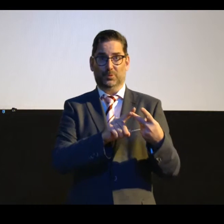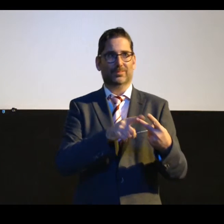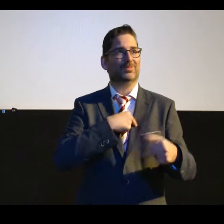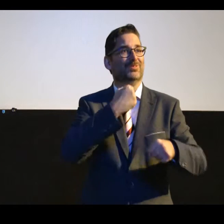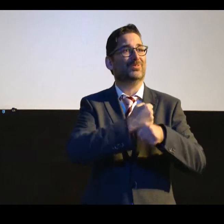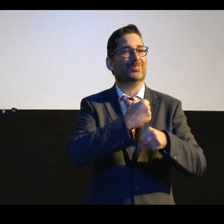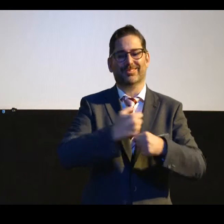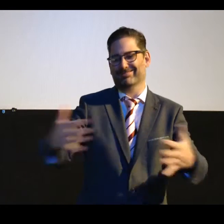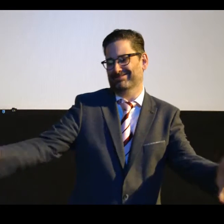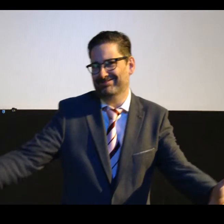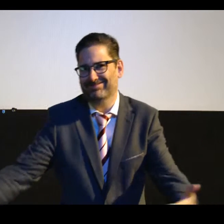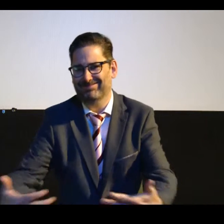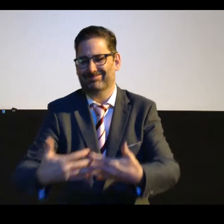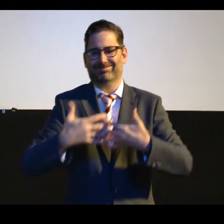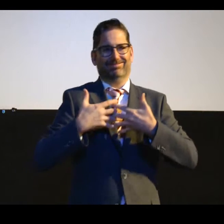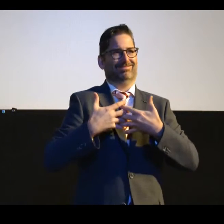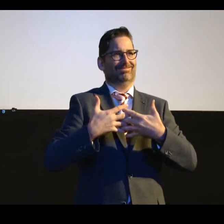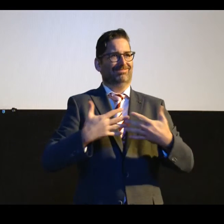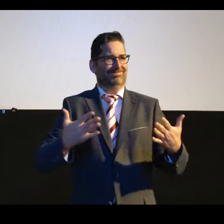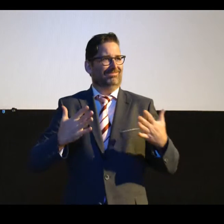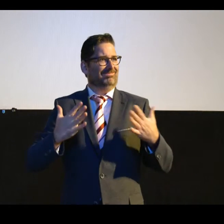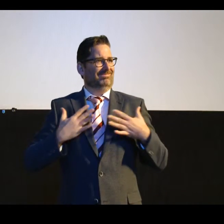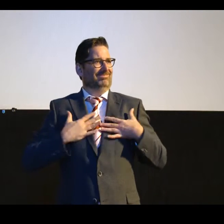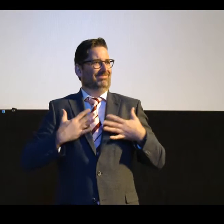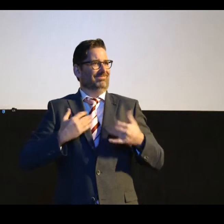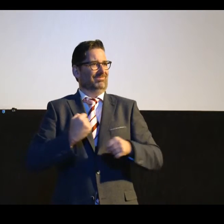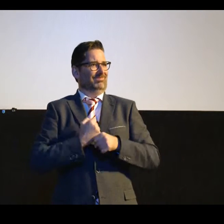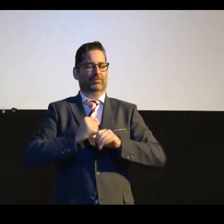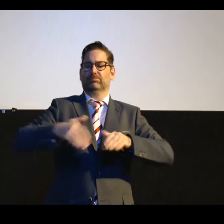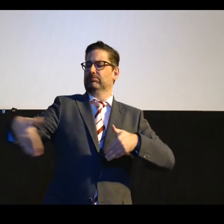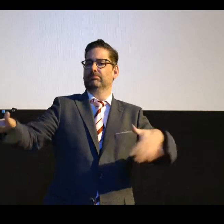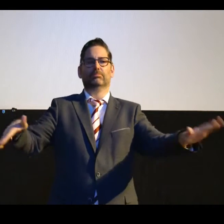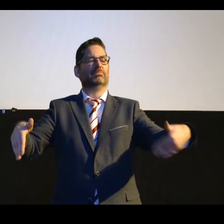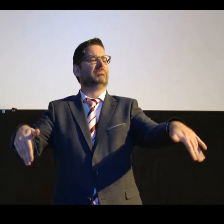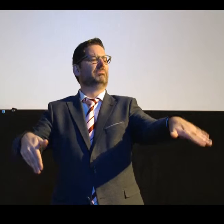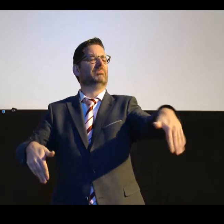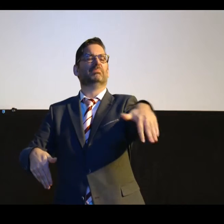de las lenguas orales a las lenguas de signos defendiendo su derecho de uso.